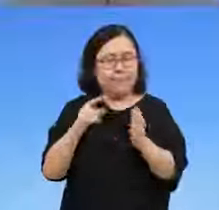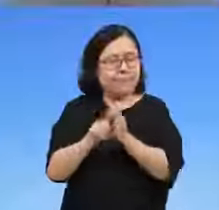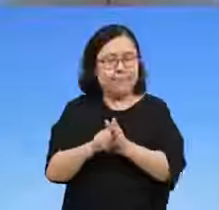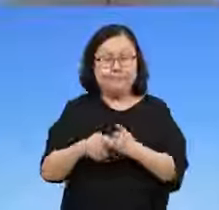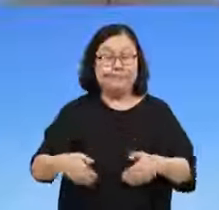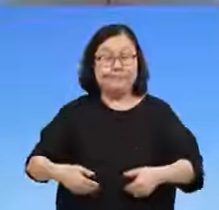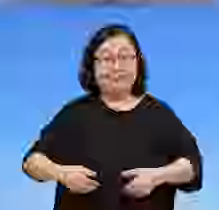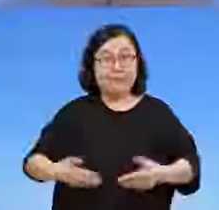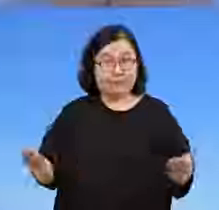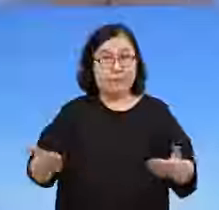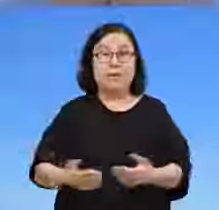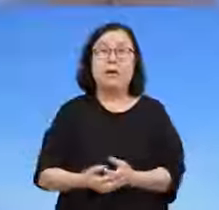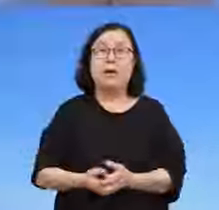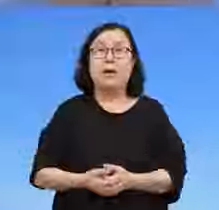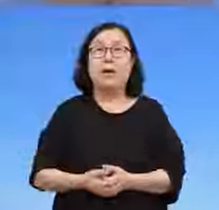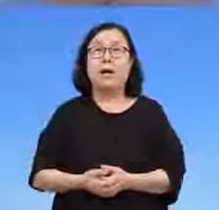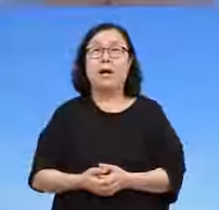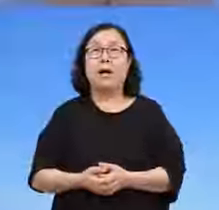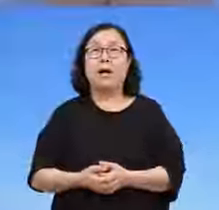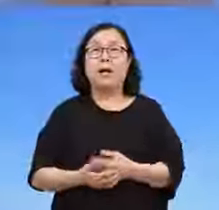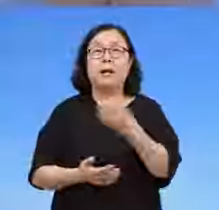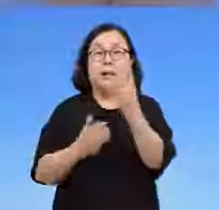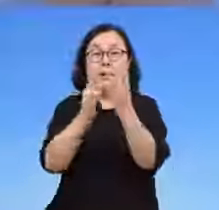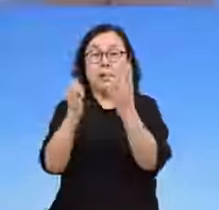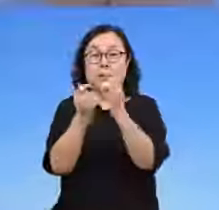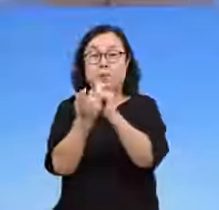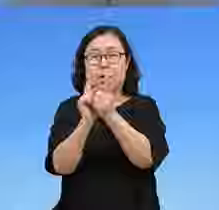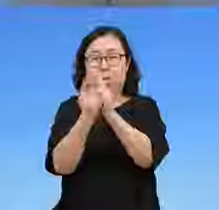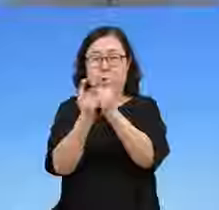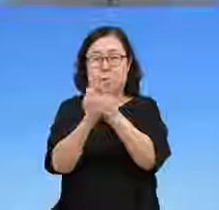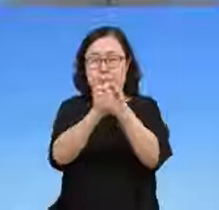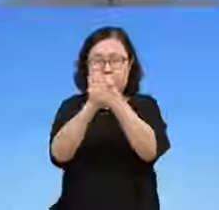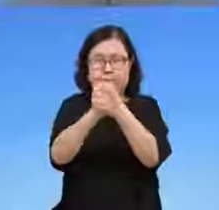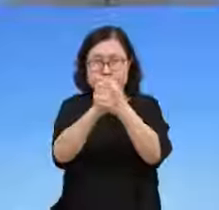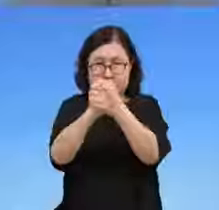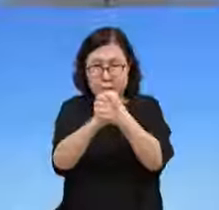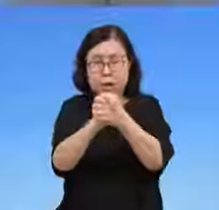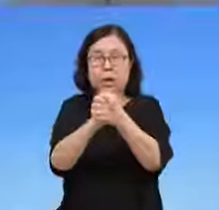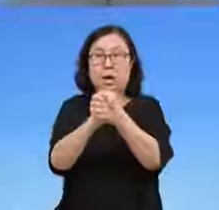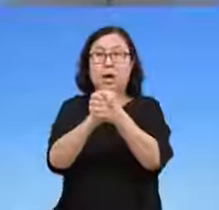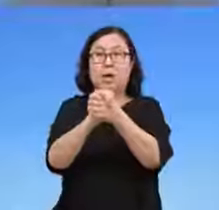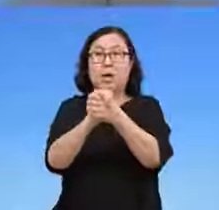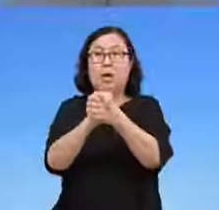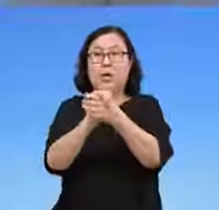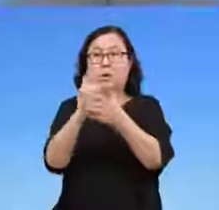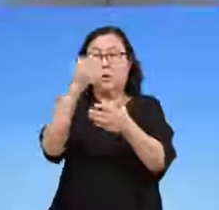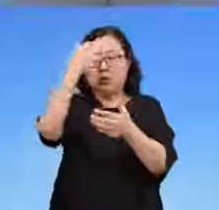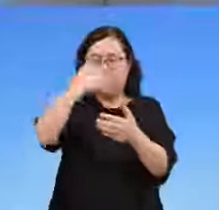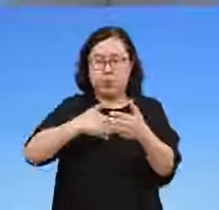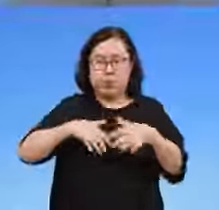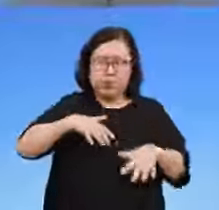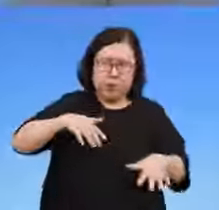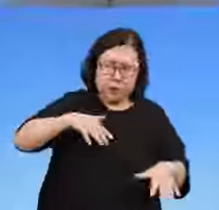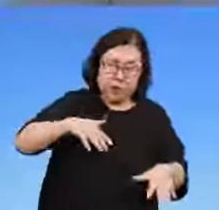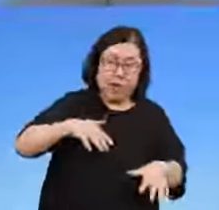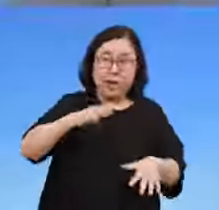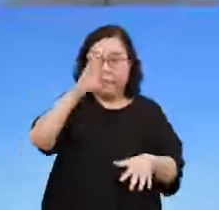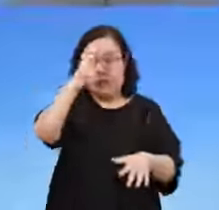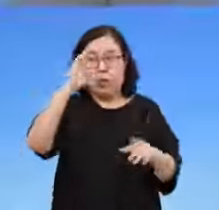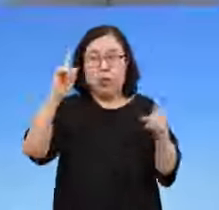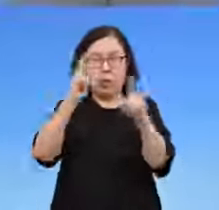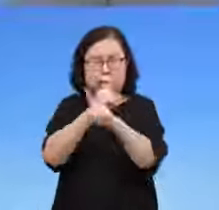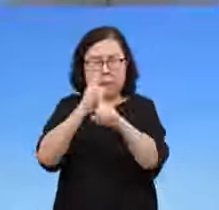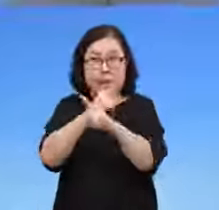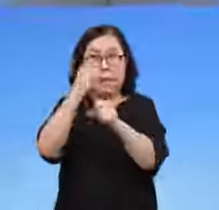된다. 3+1. 그래서 이 네 사람이 서로 조화를 이루면서, 사실 저는 이 말씀을